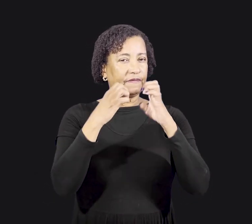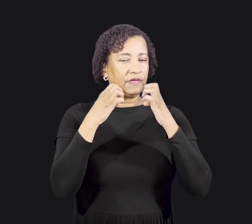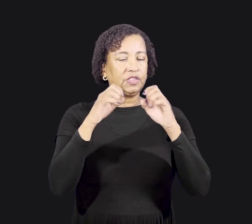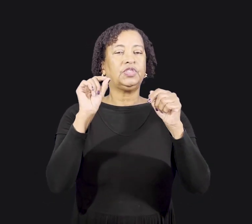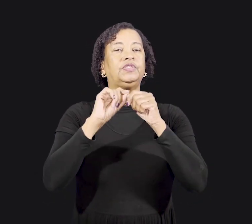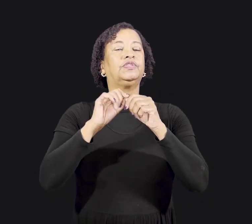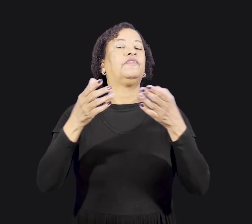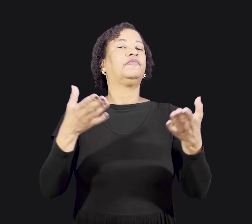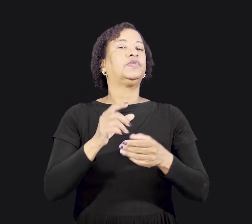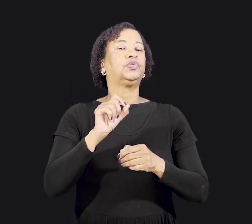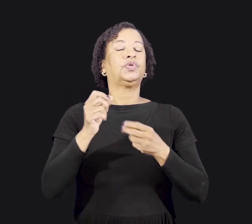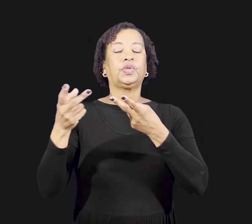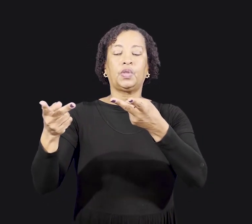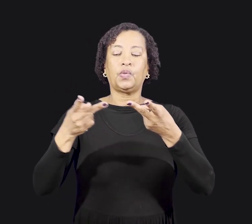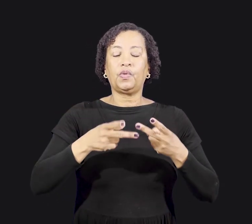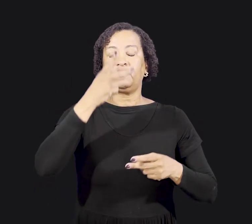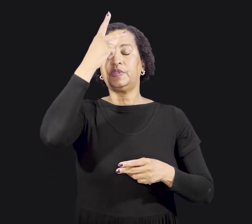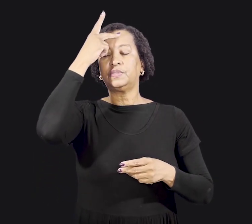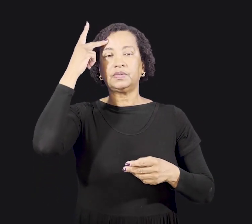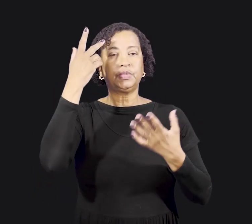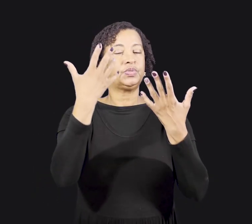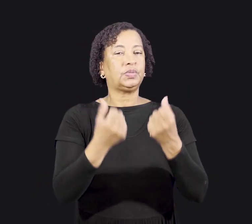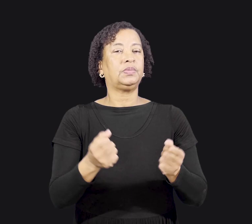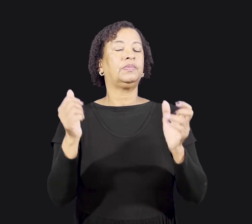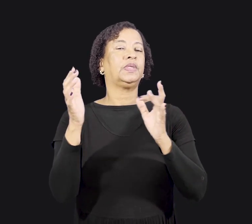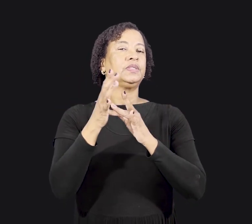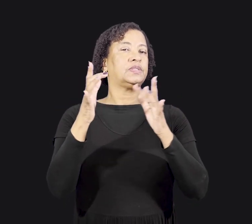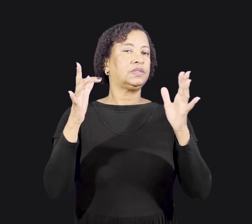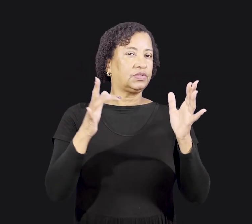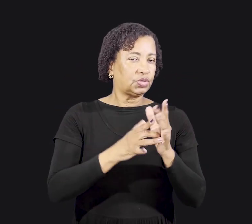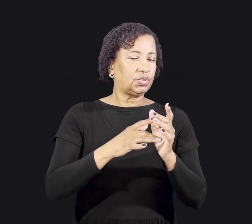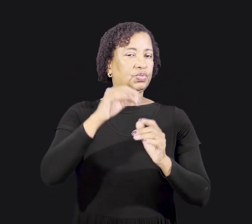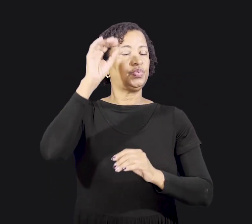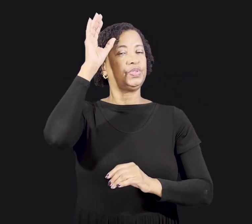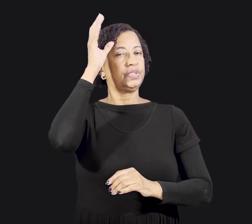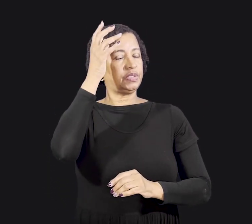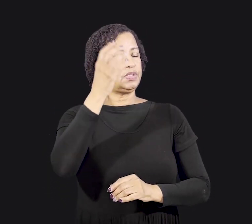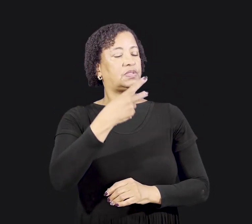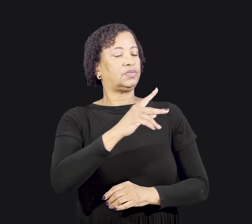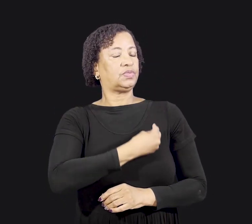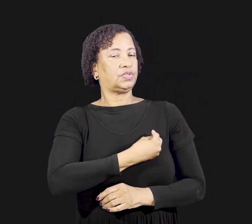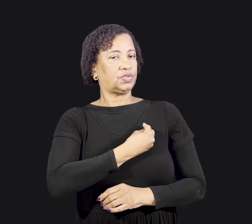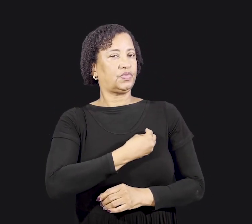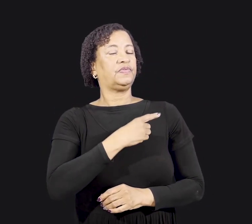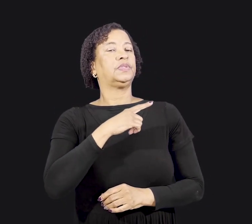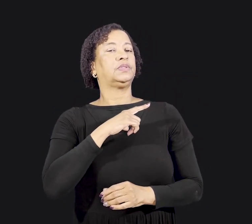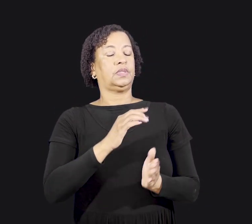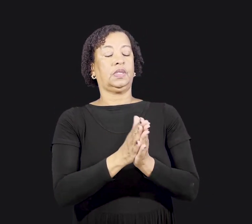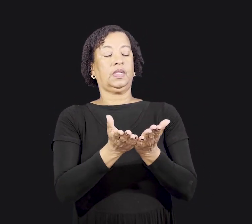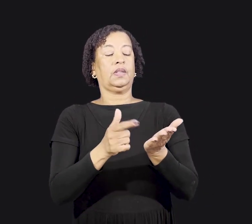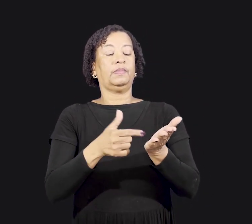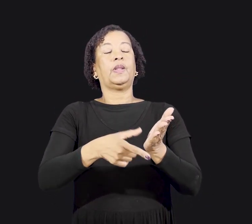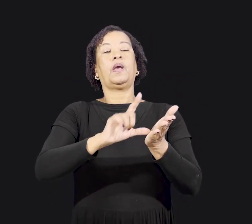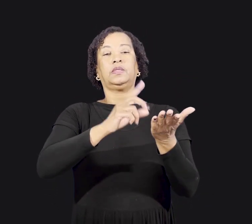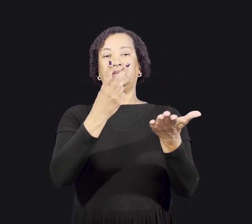pessoas para aceitarem Jesus ou tomarem decisões de fé em suas vidas, tem um precedente na Bíblia. Jesus fez muitos